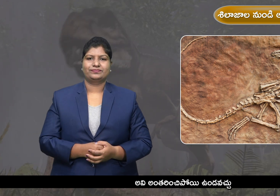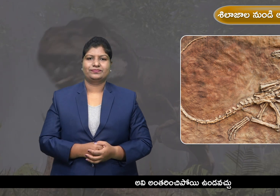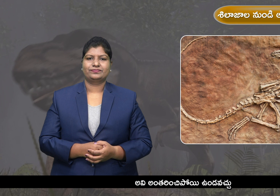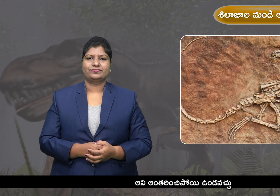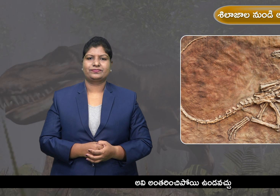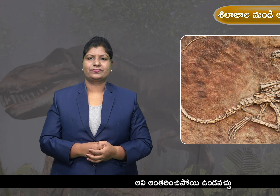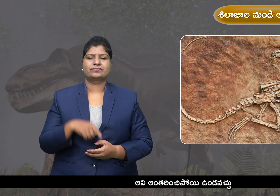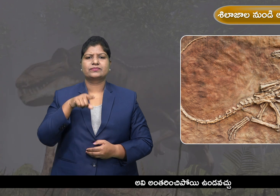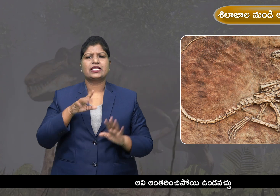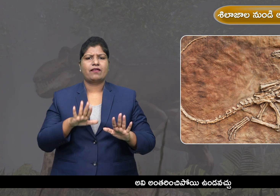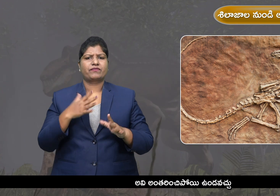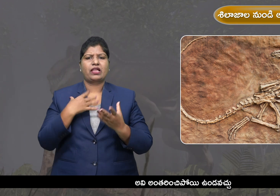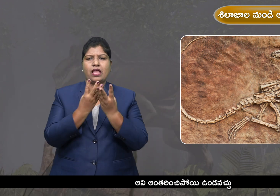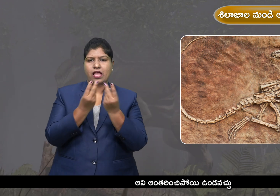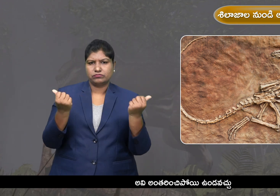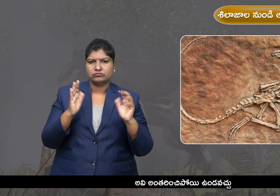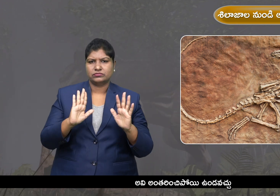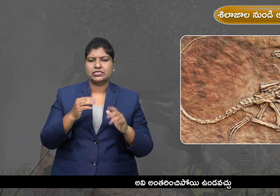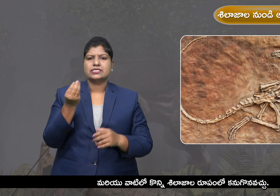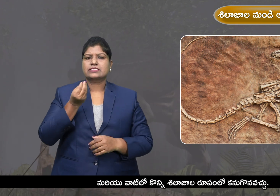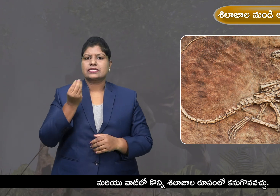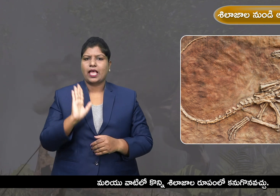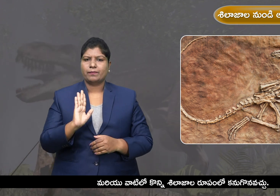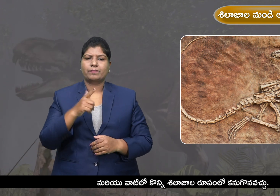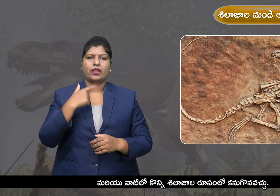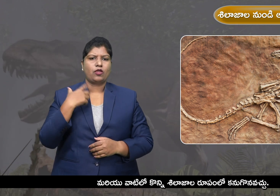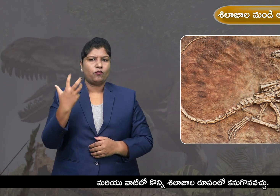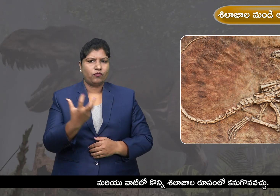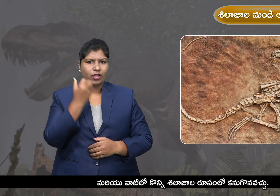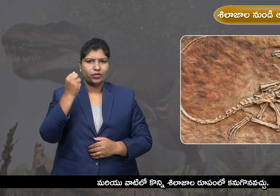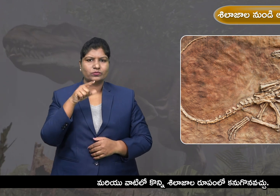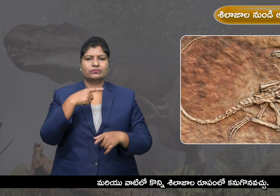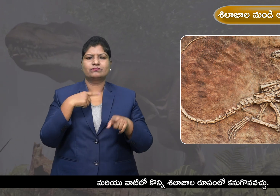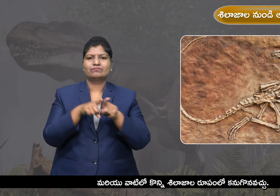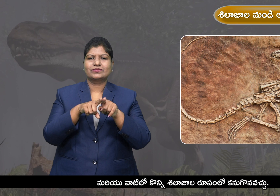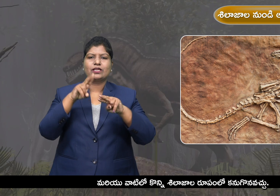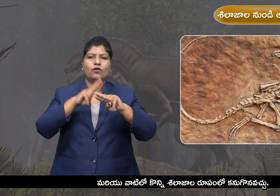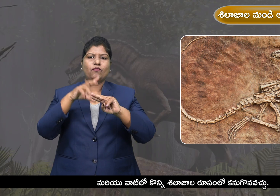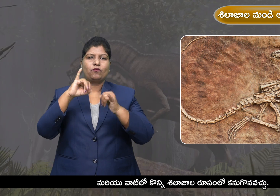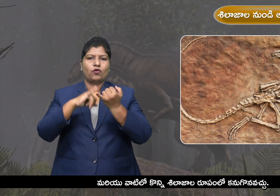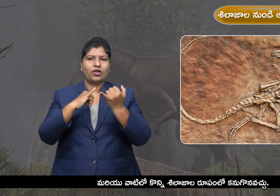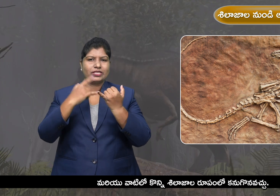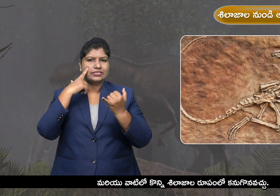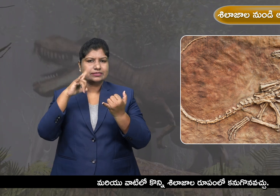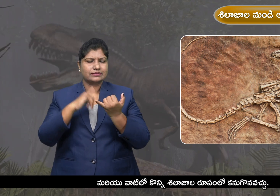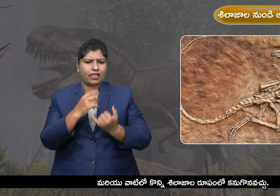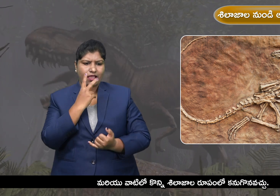అవి అంతరించిపోయి ఉండవచ్చు మరియు వాటిలో కొన్ని శిలాజాల రూపంలో కనుగొనవచ్చు.